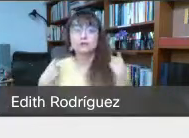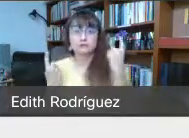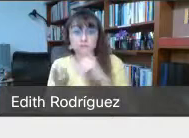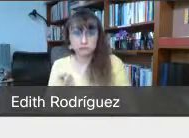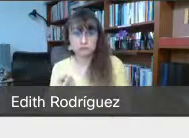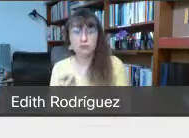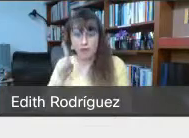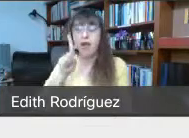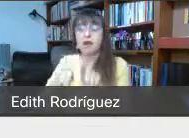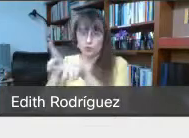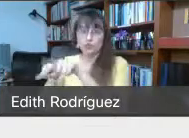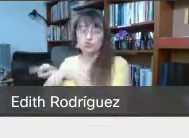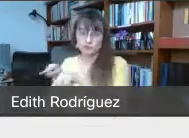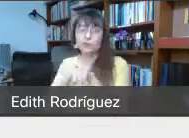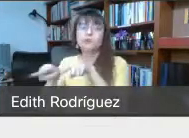los sordos,